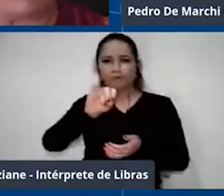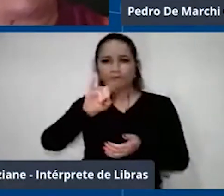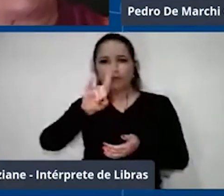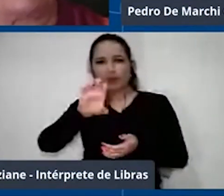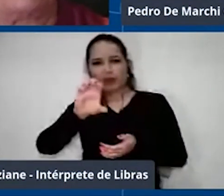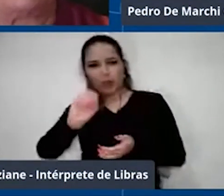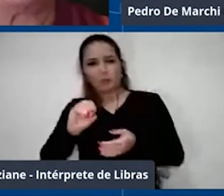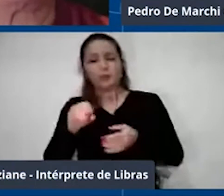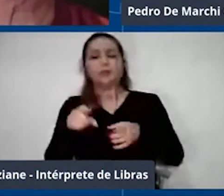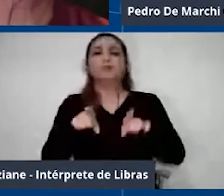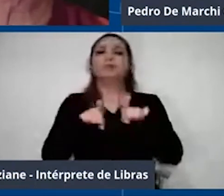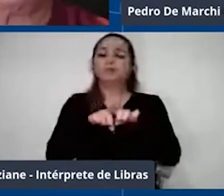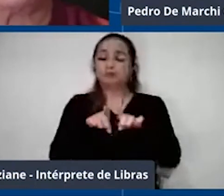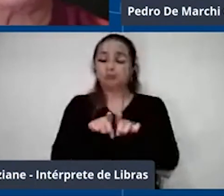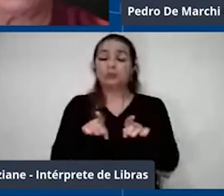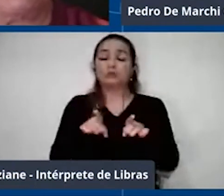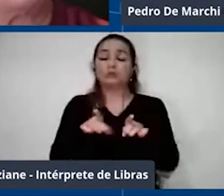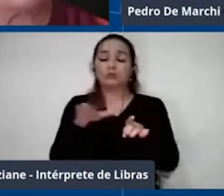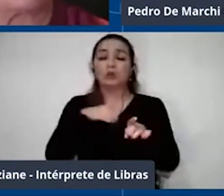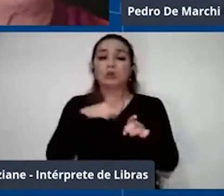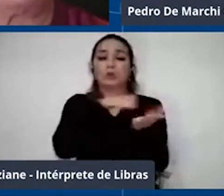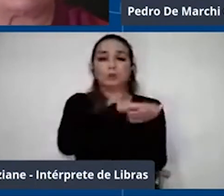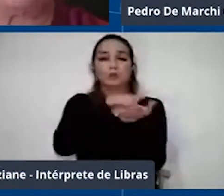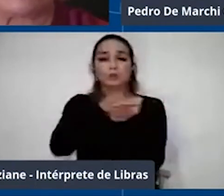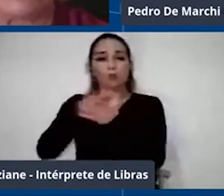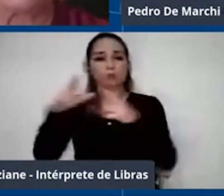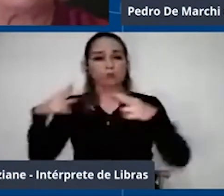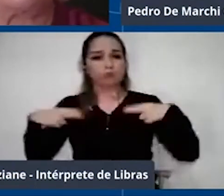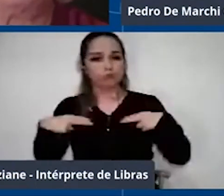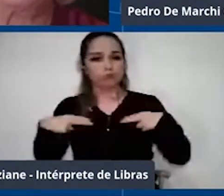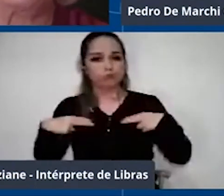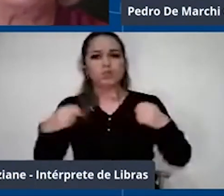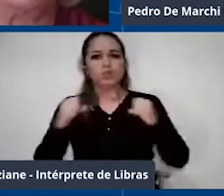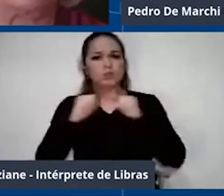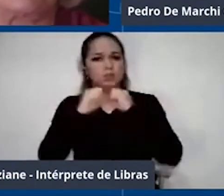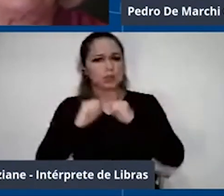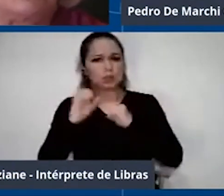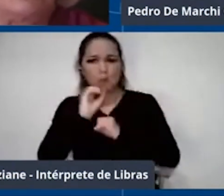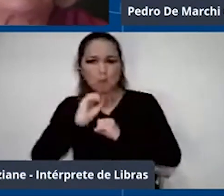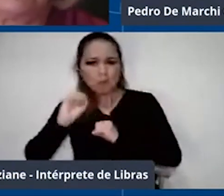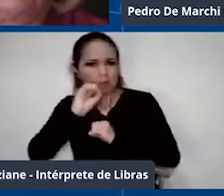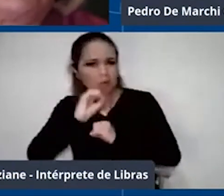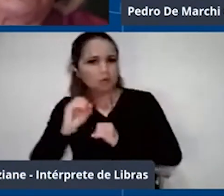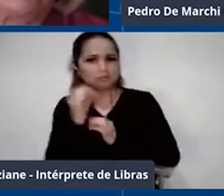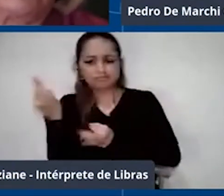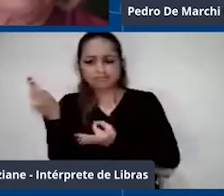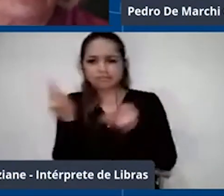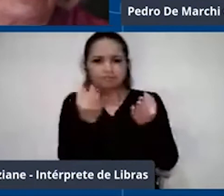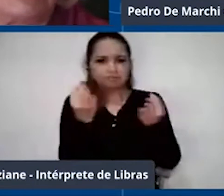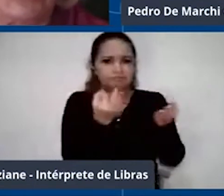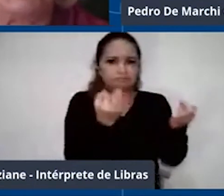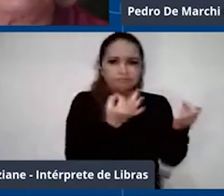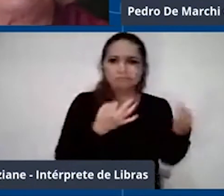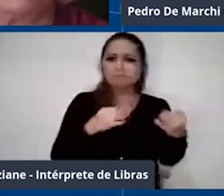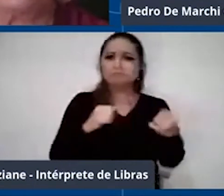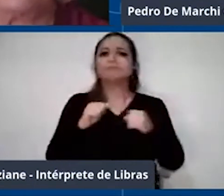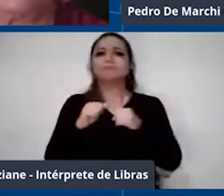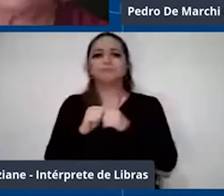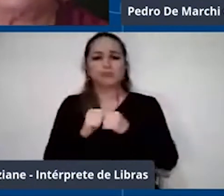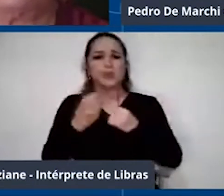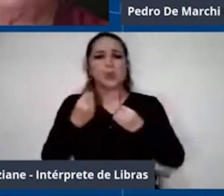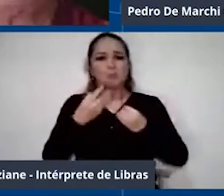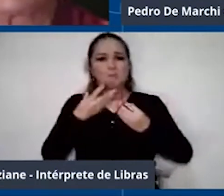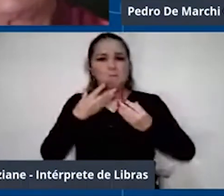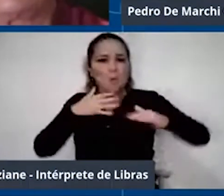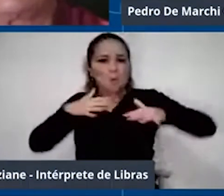concessão privada do porto. E é um sistema muito eficiente também, o Porto de Montevidéu, que é um porto de grande movimento,